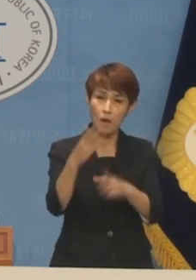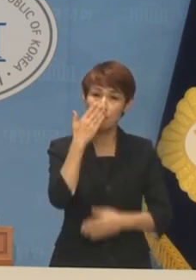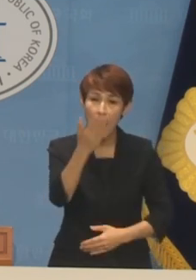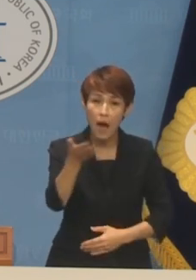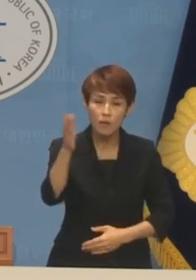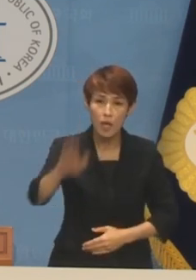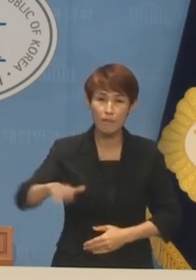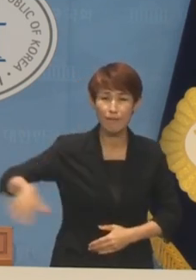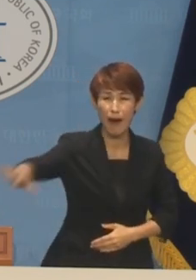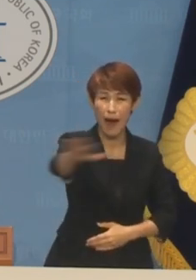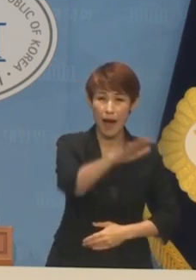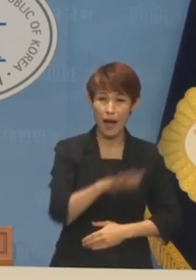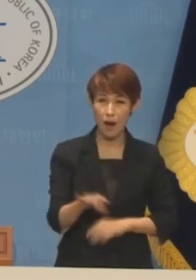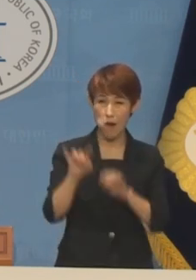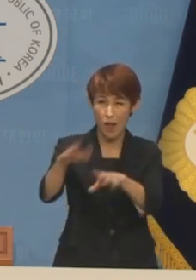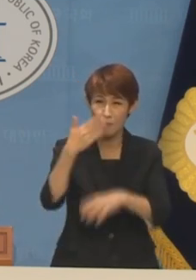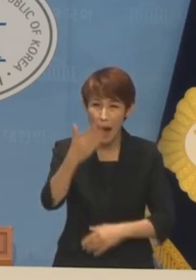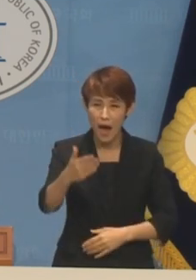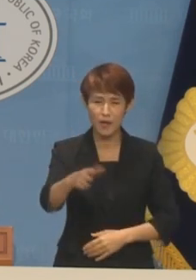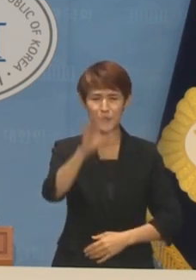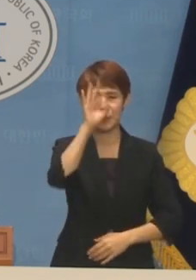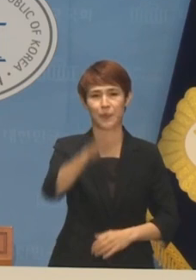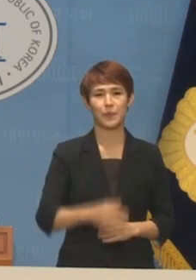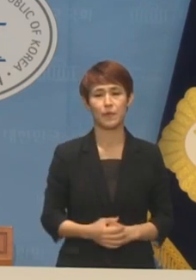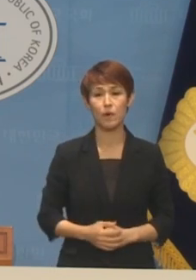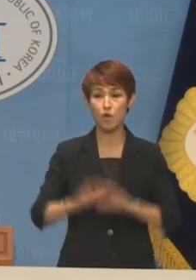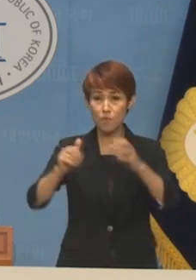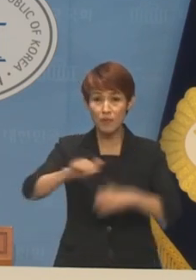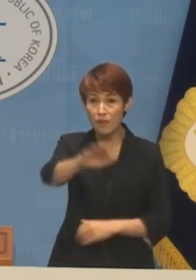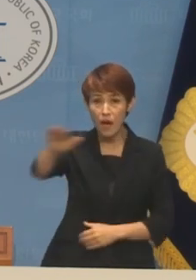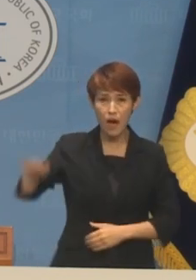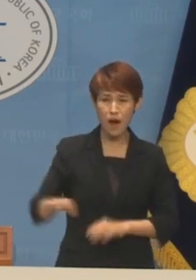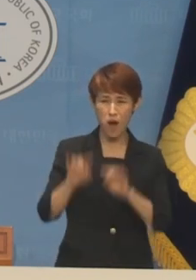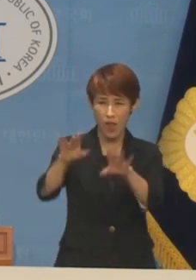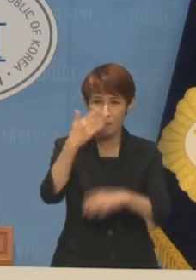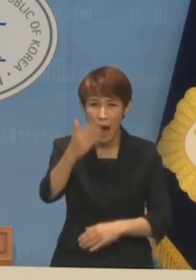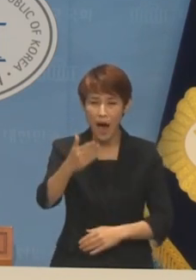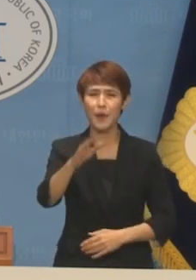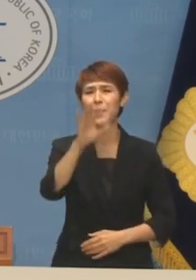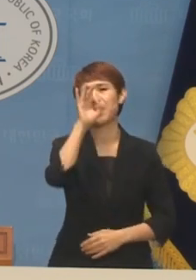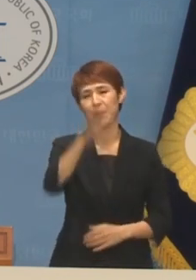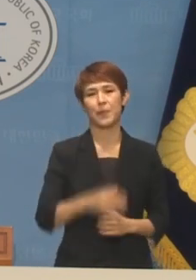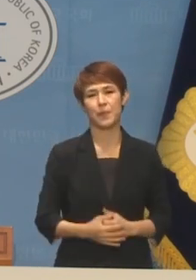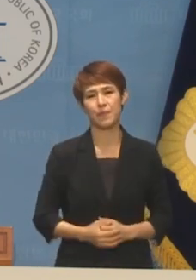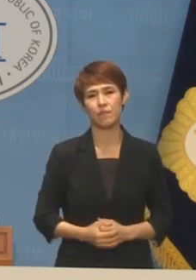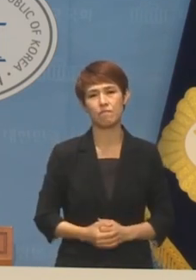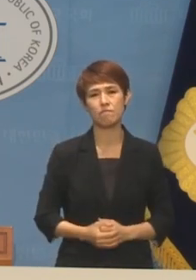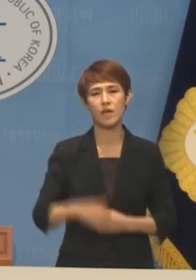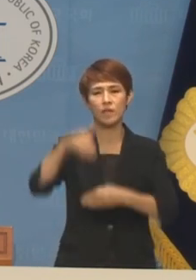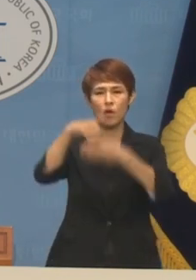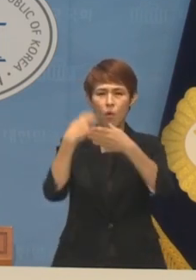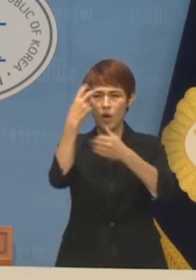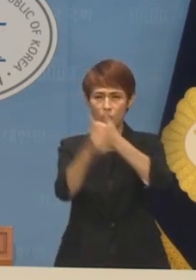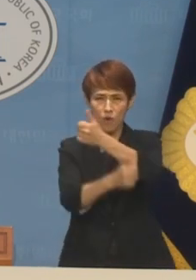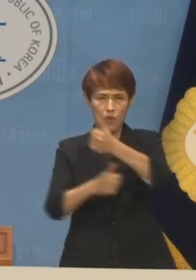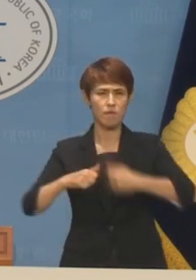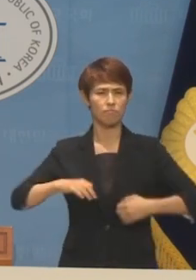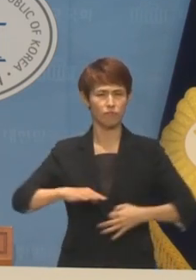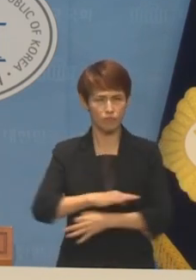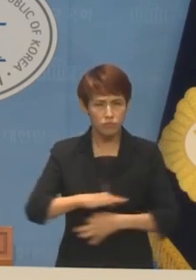수는 없습니다. 특히 국민들은 속일 수가 없는 것입니다. 선관위의 이러한 비리와